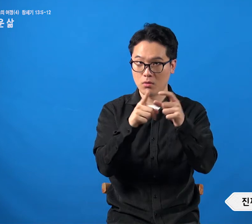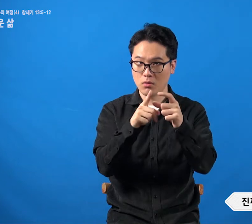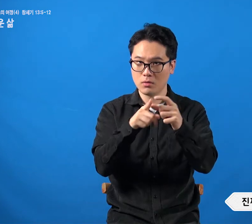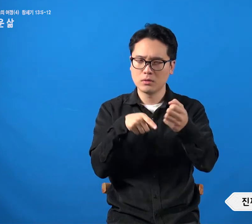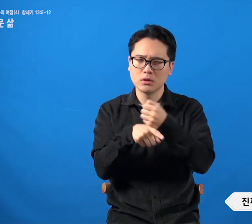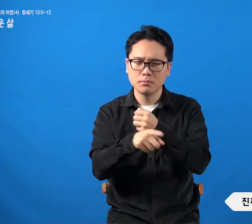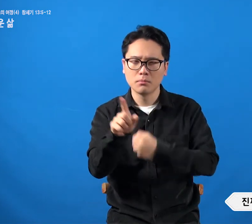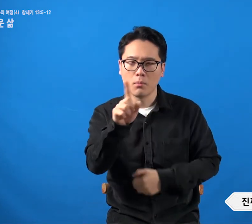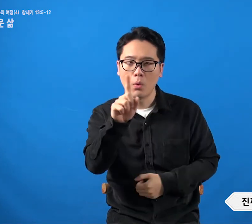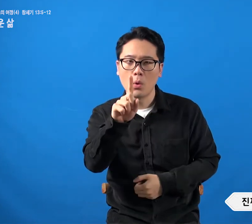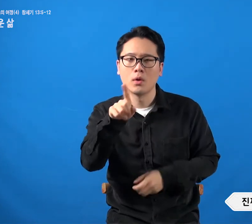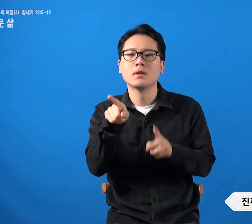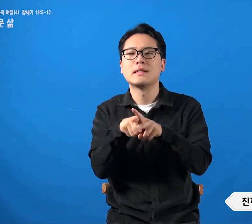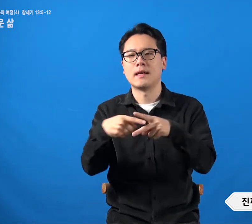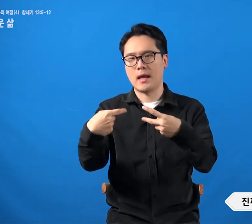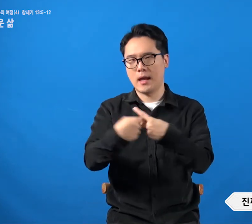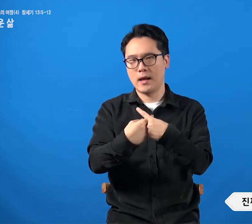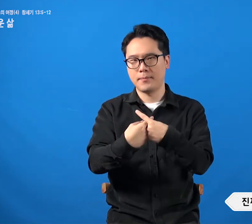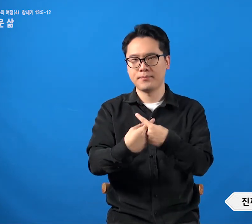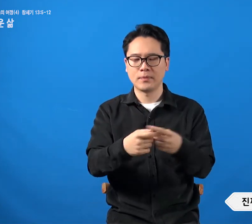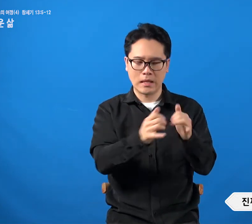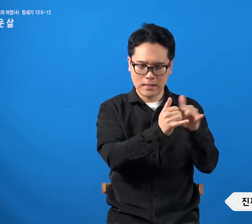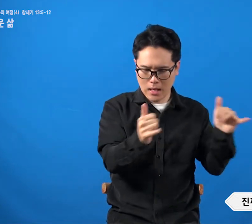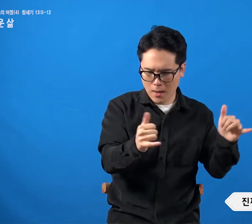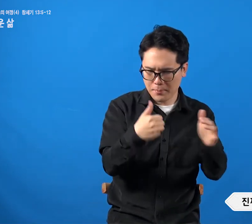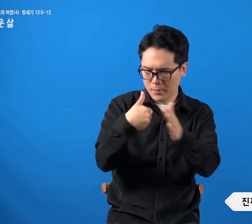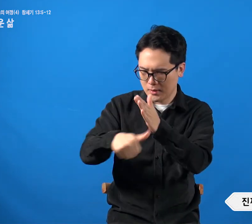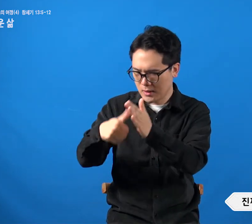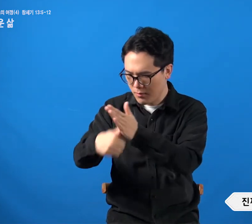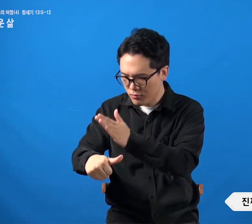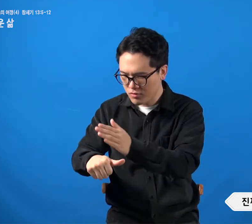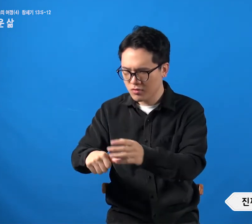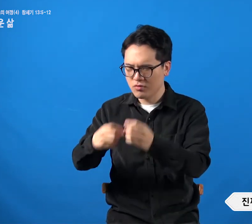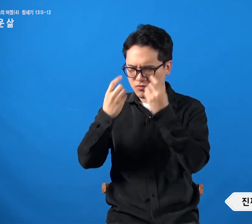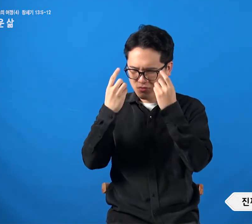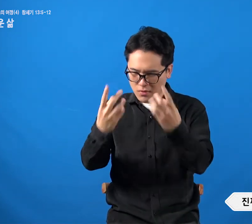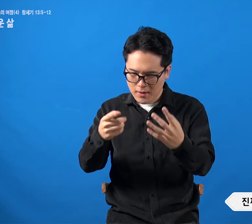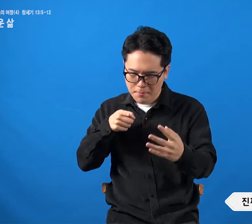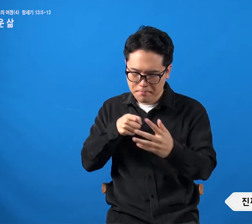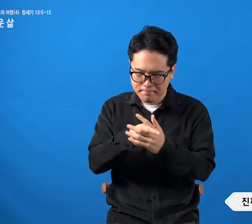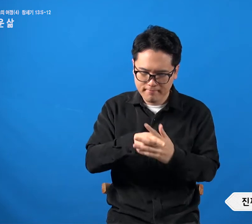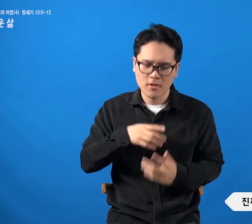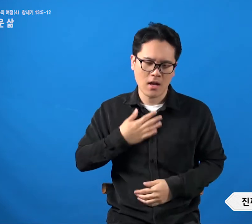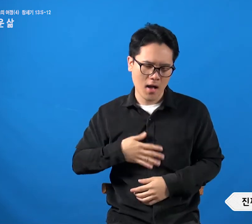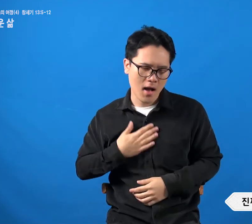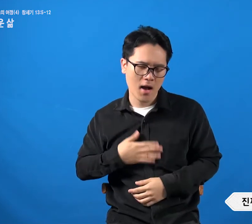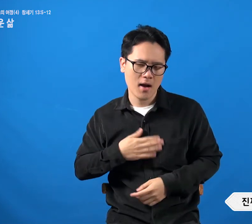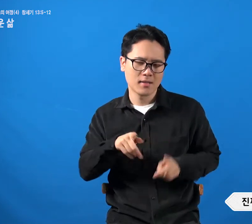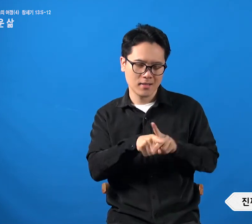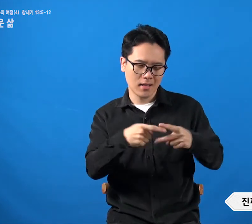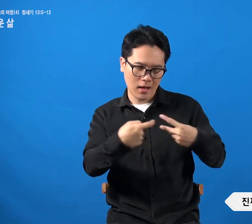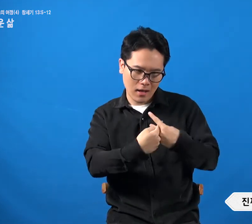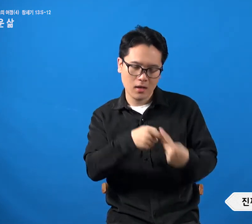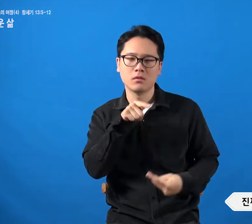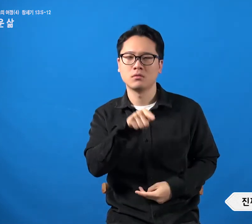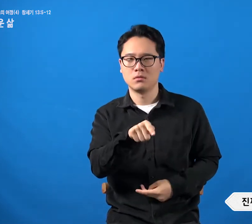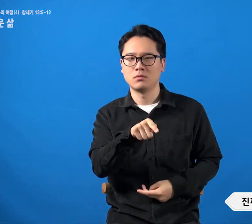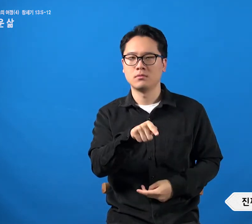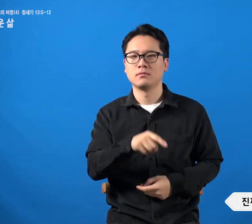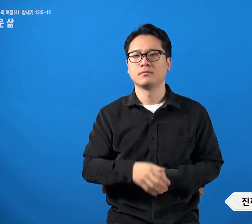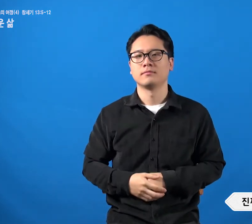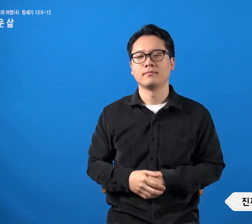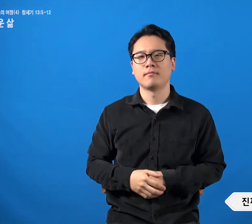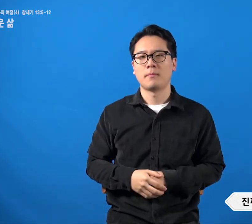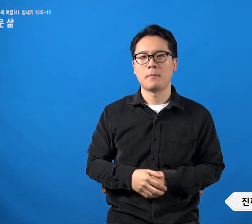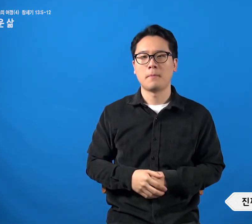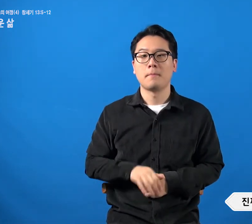뜻입니다. 사물과 상황을 정확하게 분별하고 판단하는 이해력을 이야기합니다.